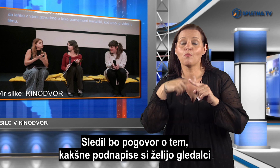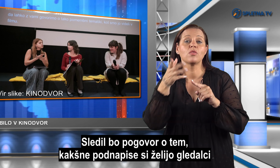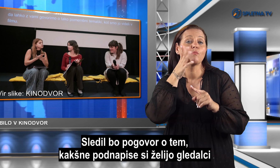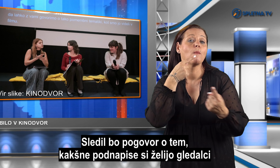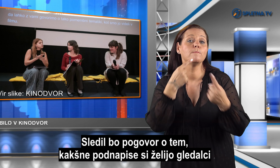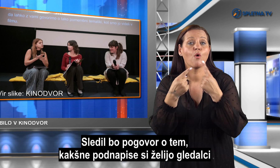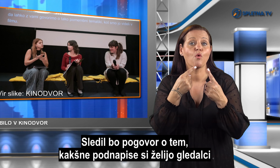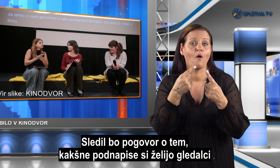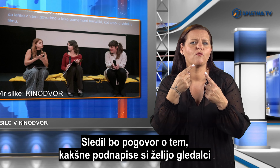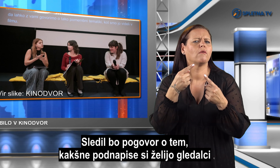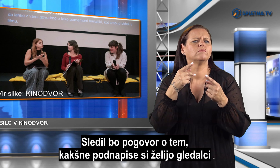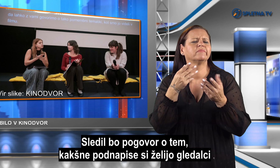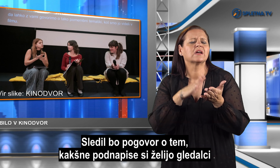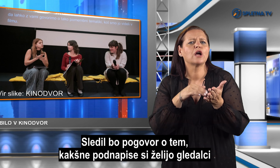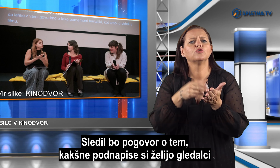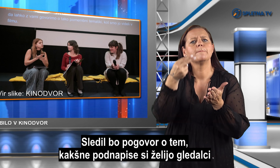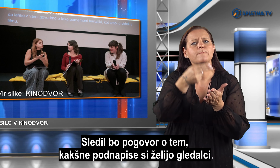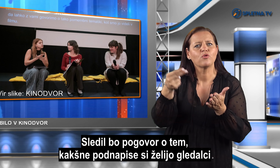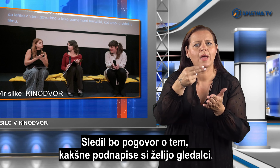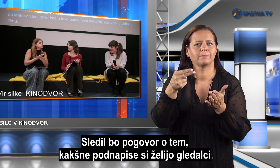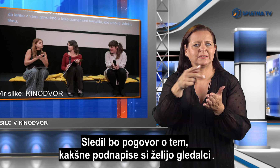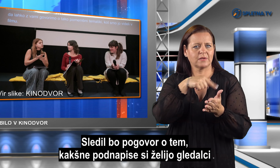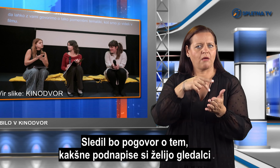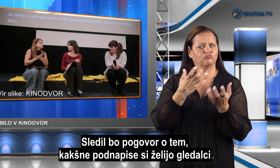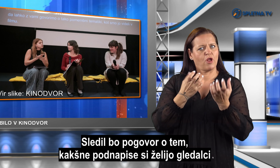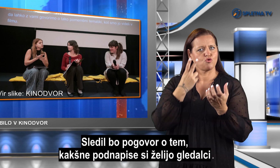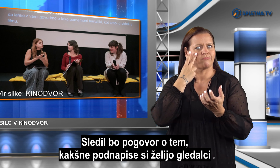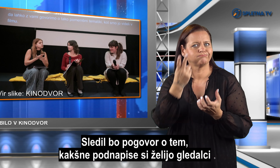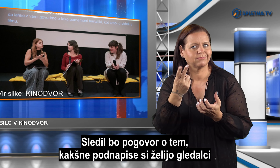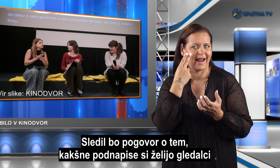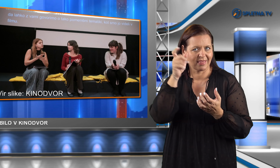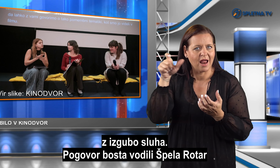Sledil bo pogovor o tem, kakšne podnapise si želijo gledalci z izgubo sluha.